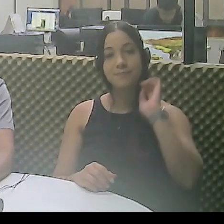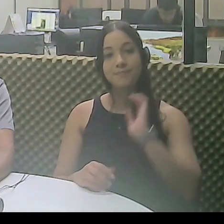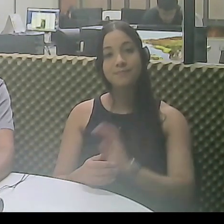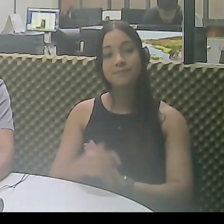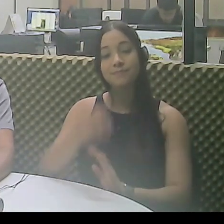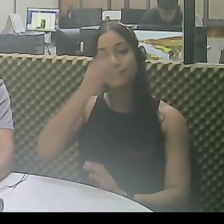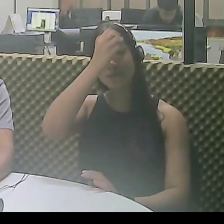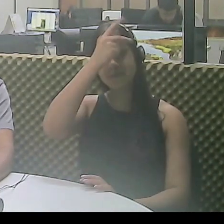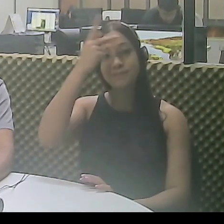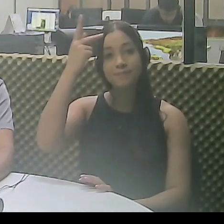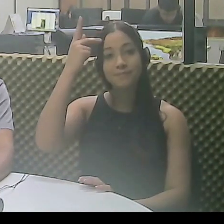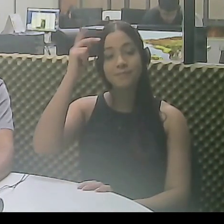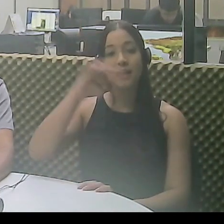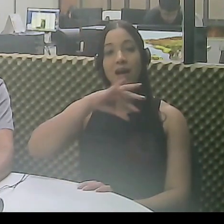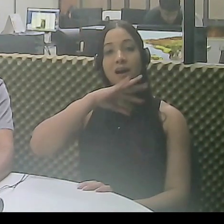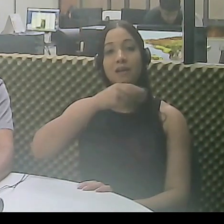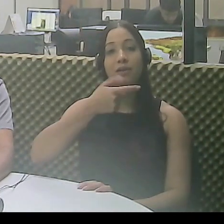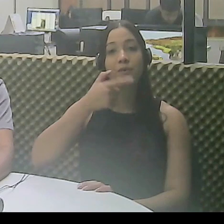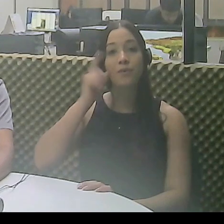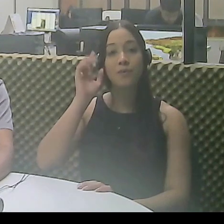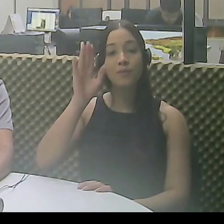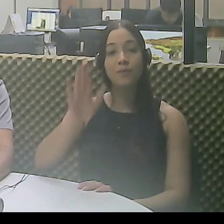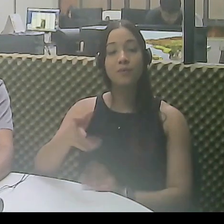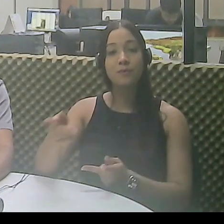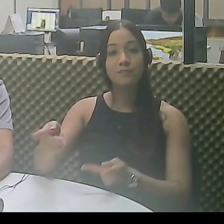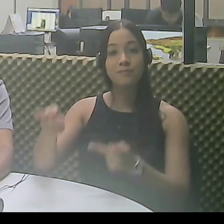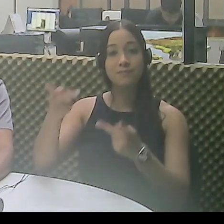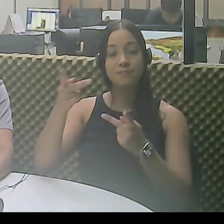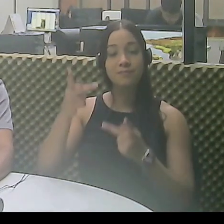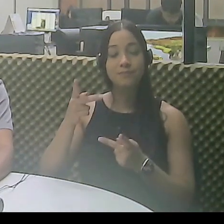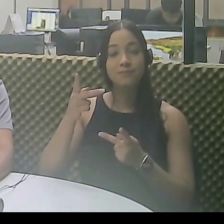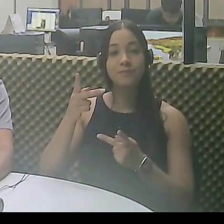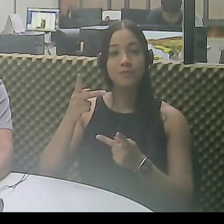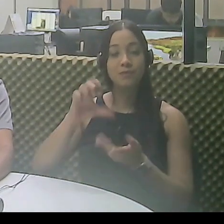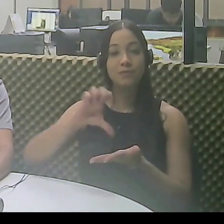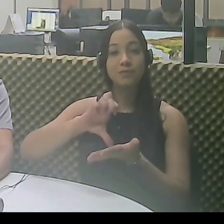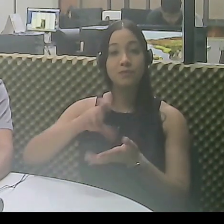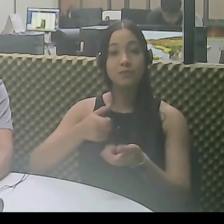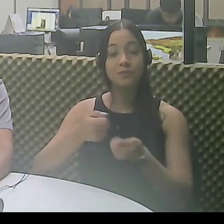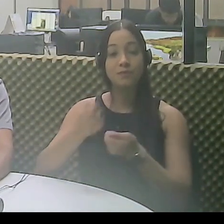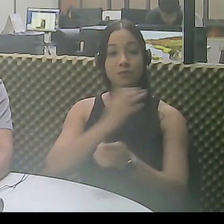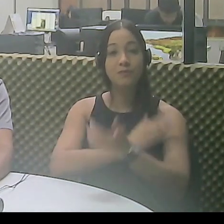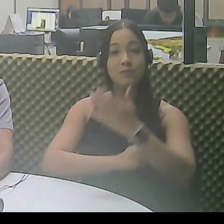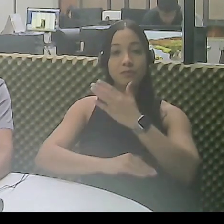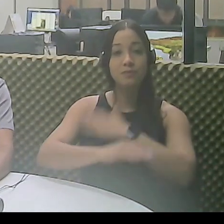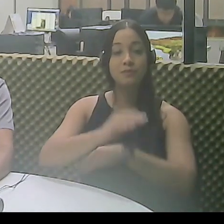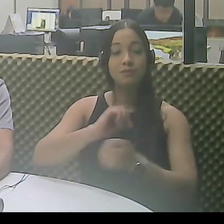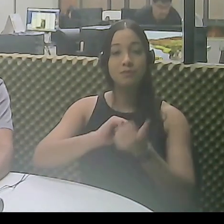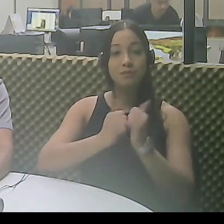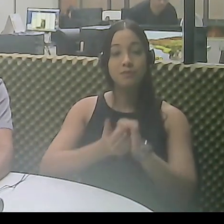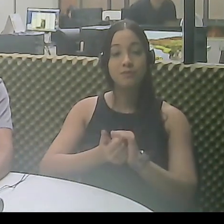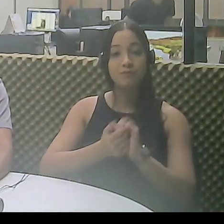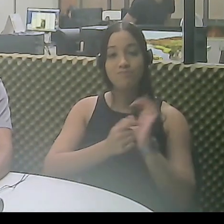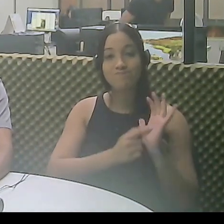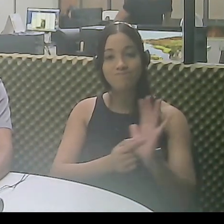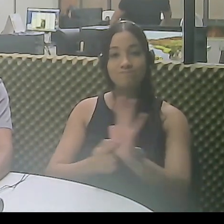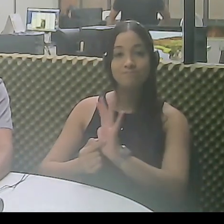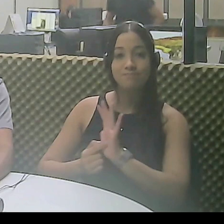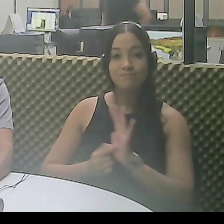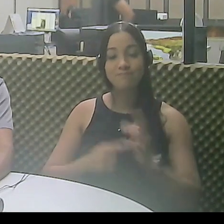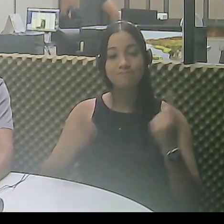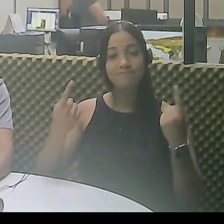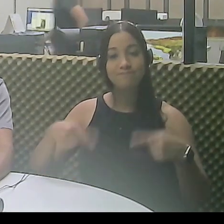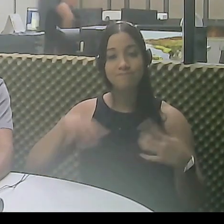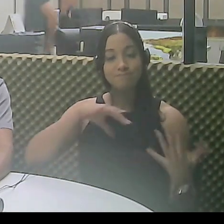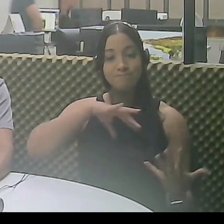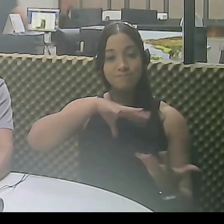O prefeito Odelmo Leão recebeu ontem no Centro Administrativo para atletas de Uberlândia que se destacaram em disputas internacionais.